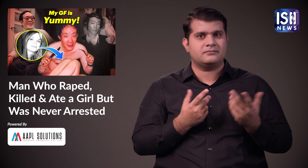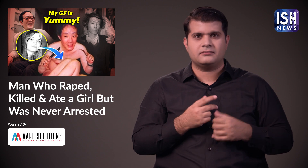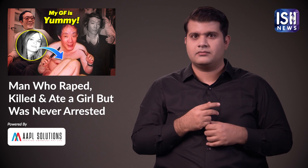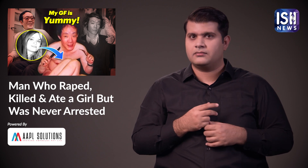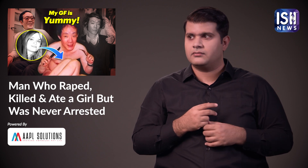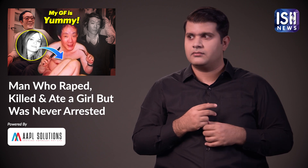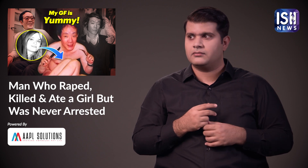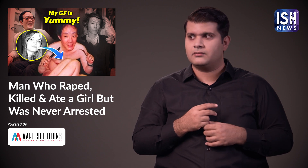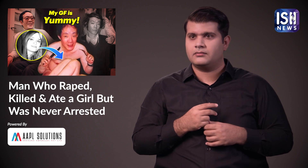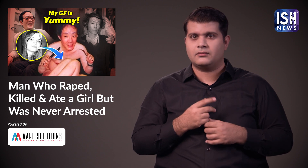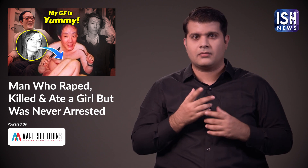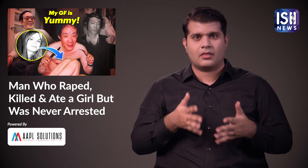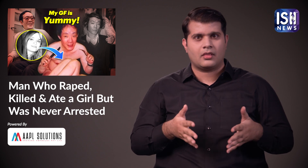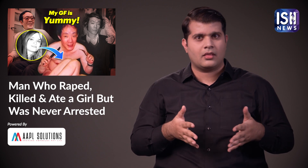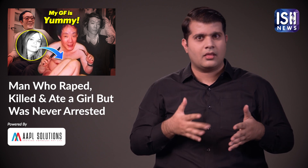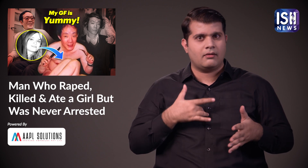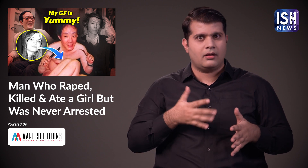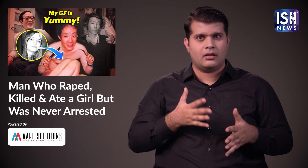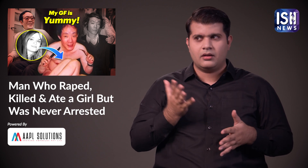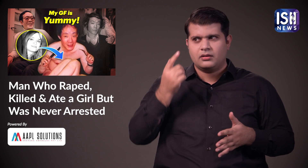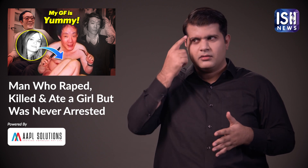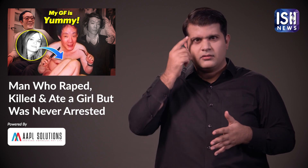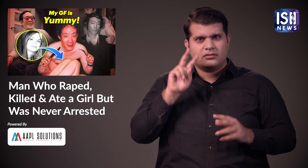इंटरव्यूअर सहम गया, लेकिन सगावा को कुछ गलत नहीं लगा।